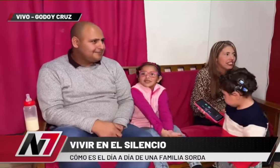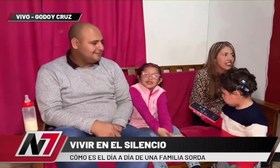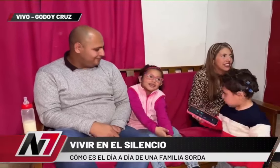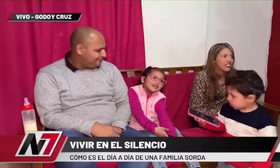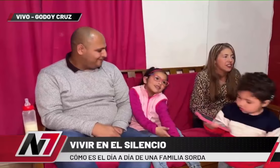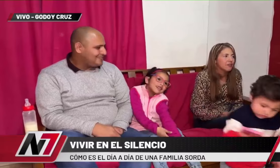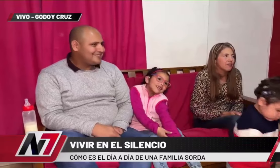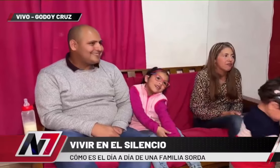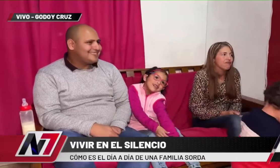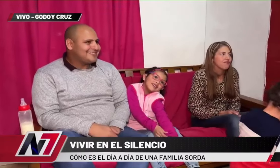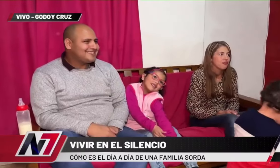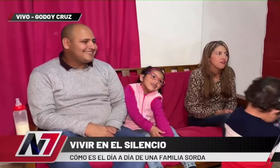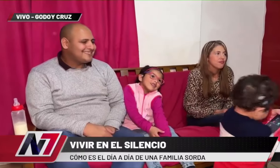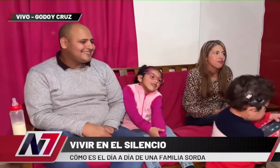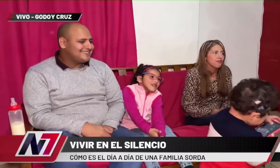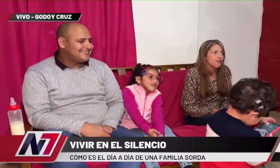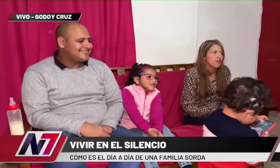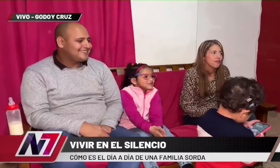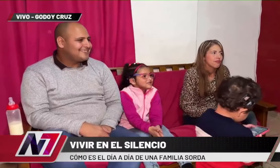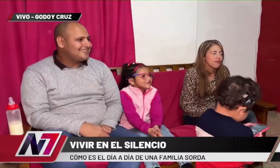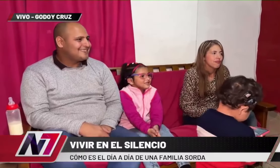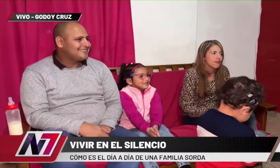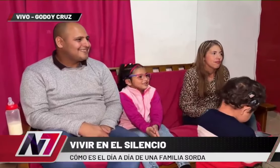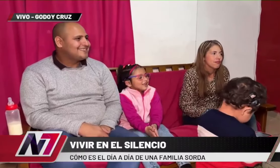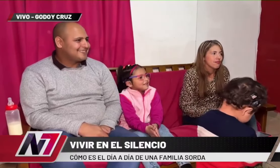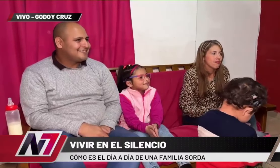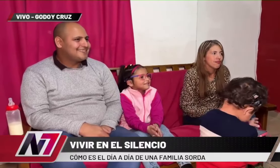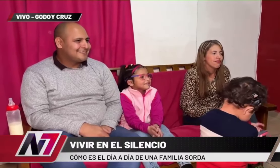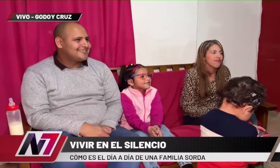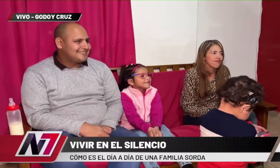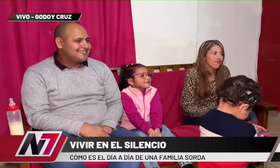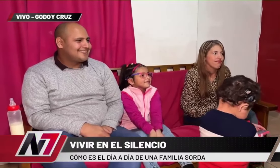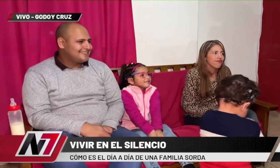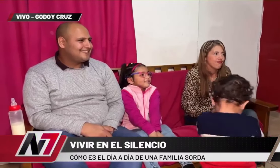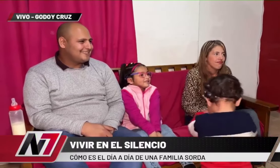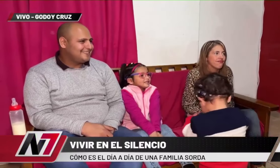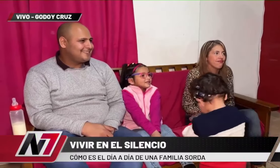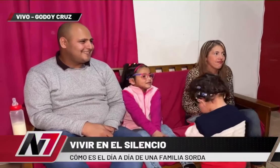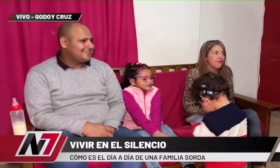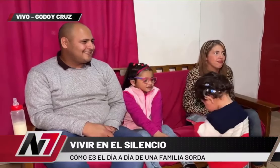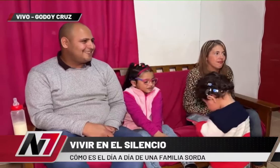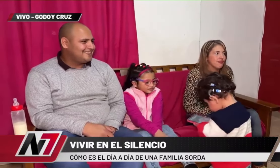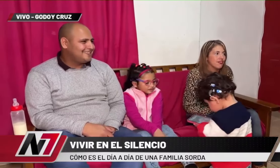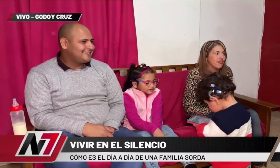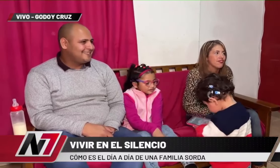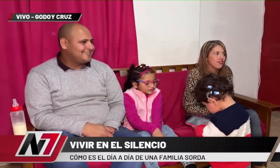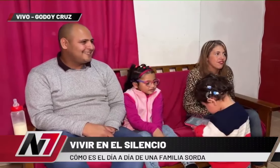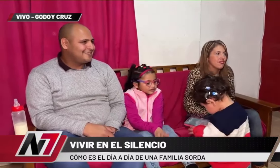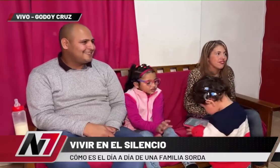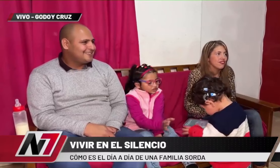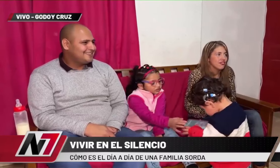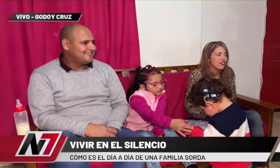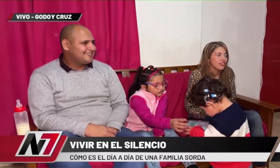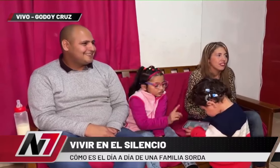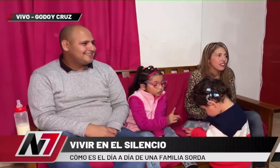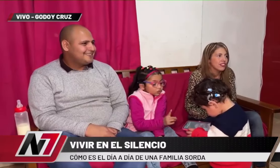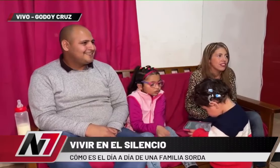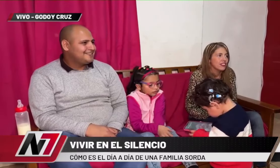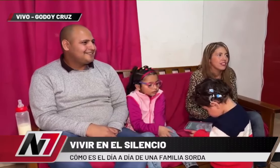comunicarse con los oyentes, como ellos lo llaman. Claro. Pero bueno, por ahora la familia está integrada por cuatro